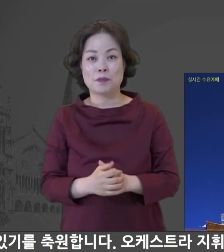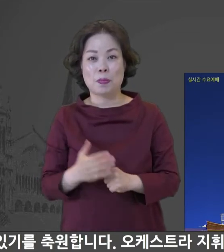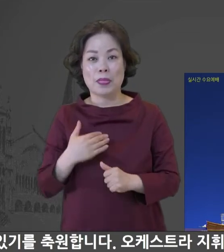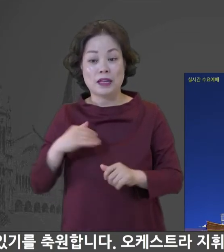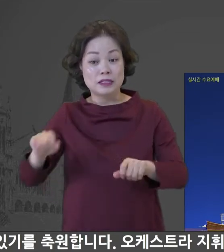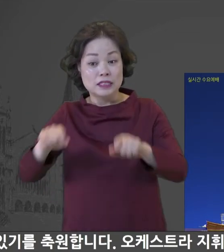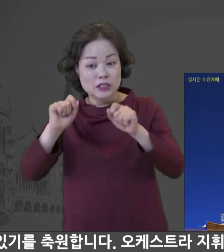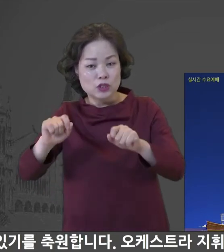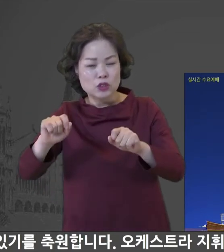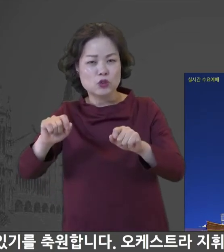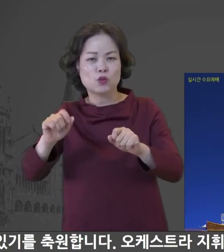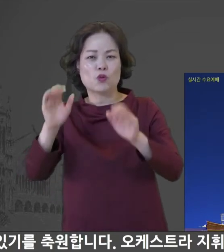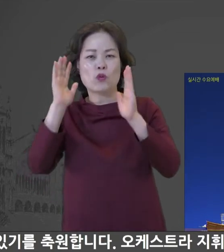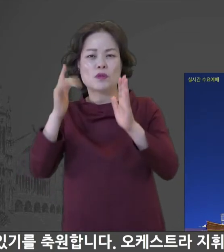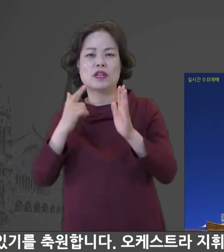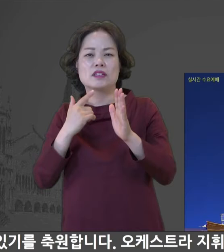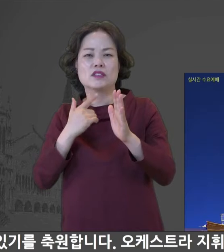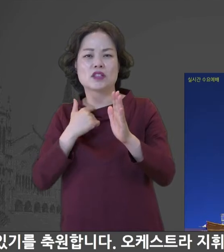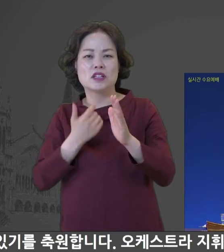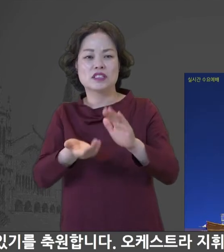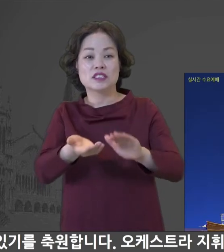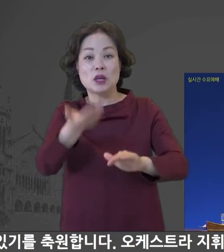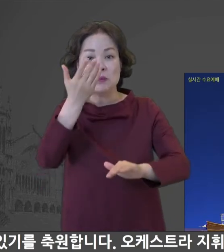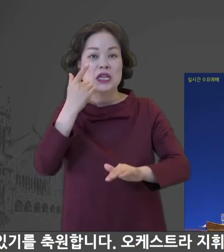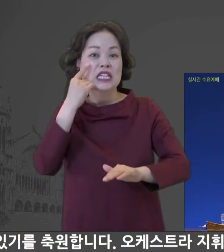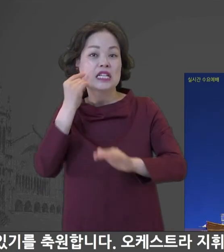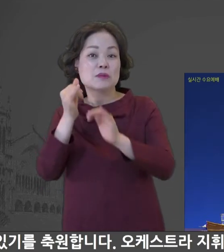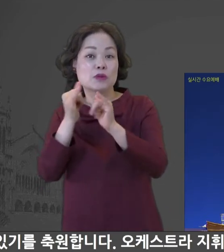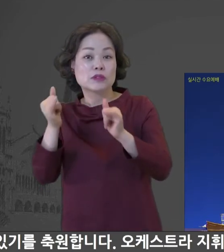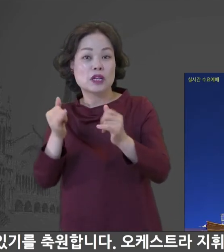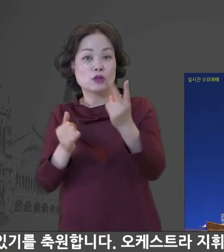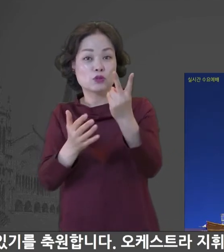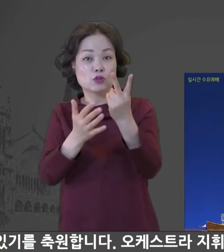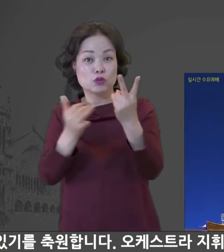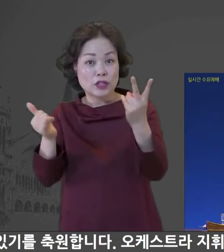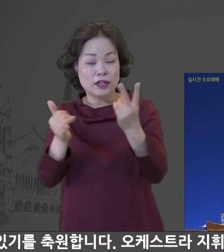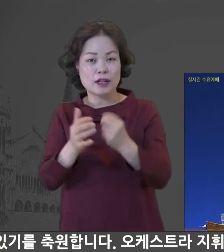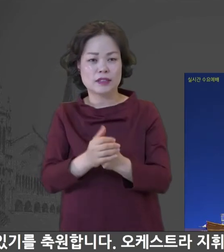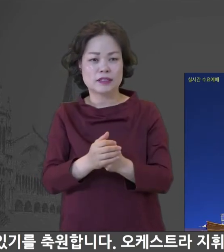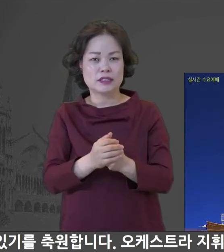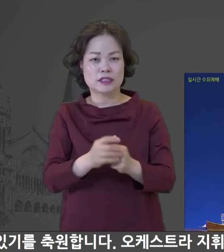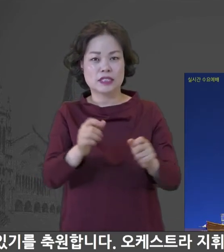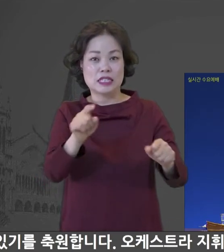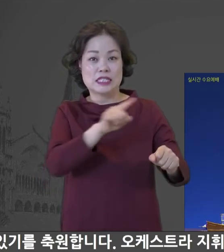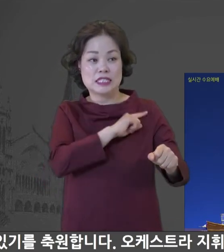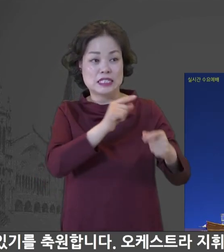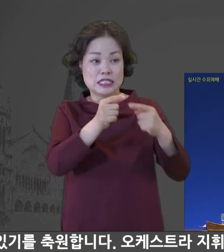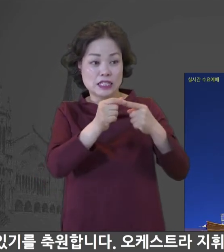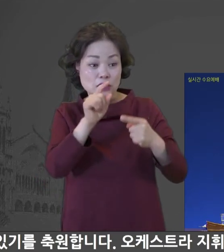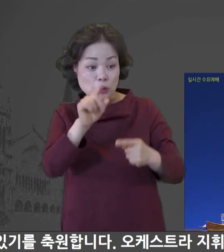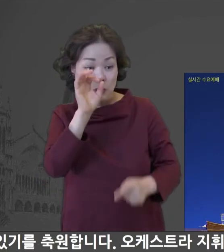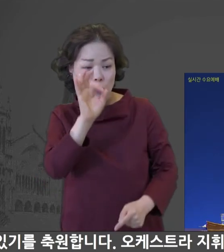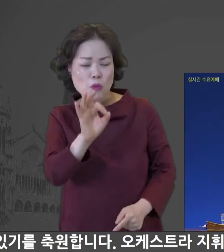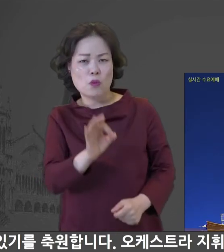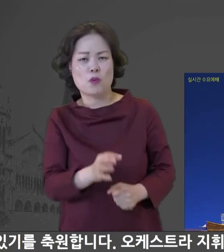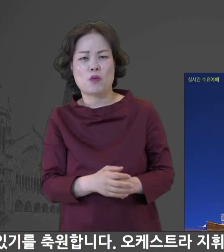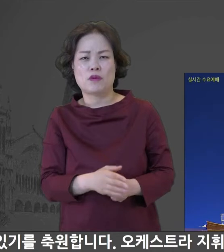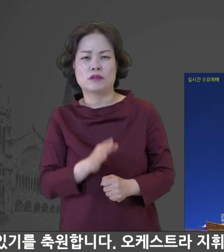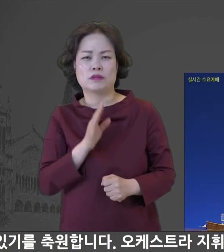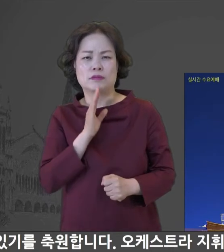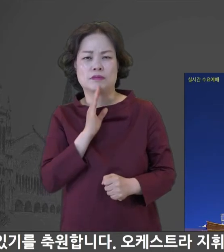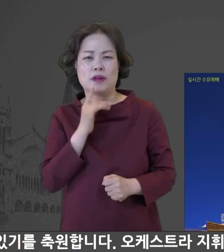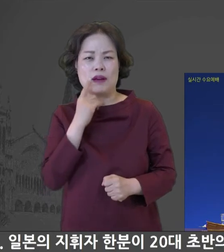함께 공부하였던 선배 두 분, 일본 사람 두 분이 그 콩쿠르에서 1등하는 것을 옆에서 지켜보면서 참